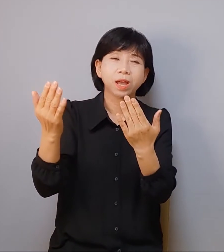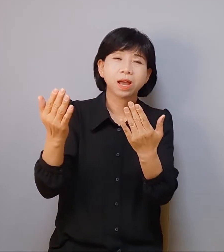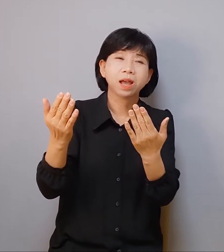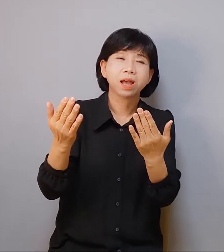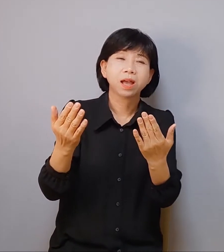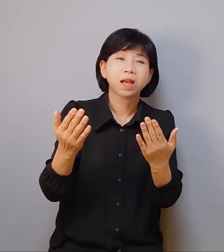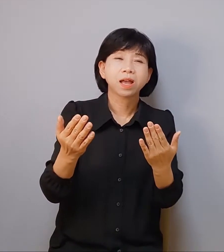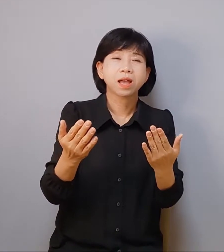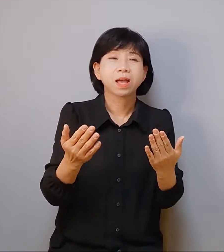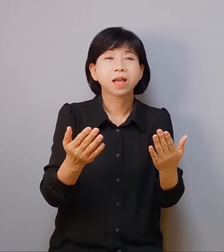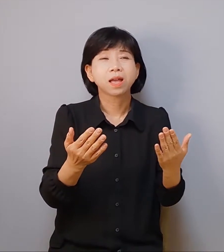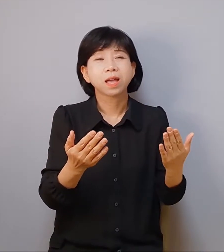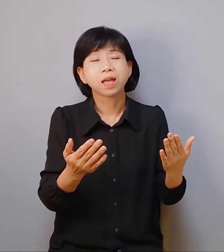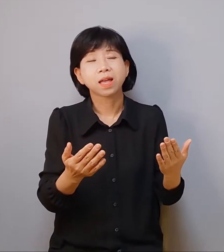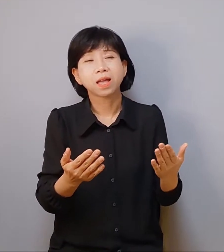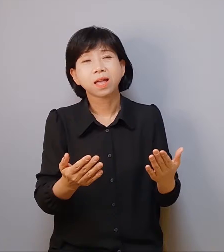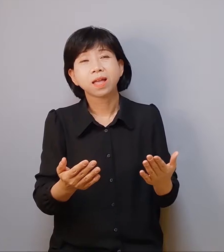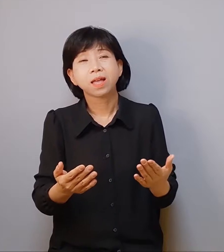나느도다.